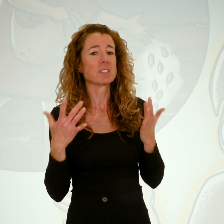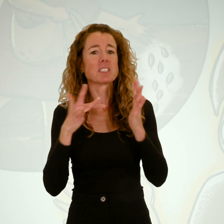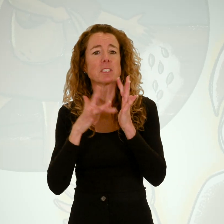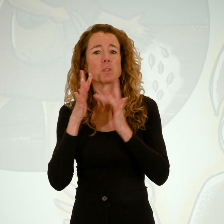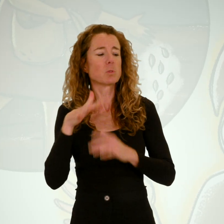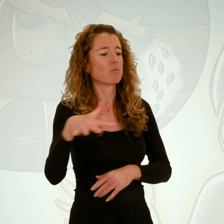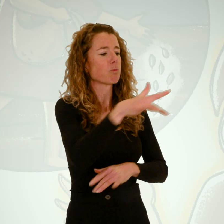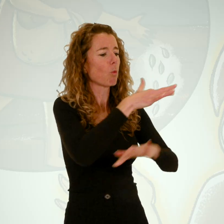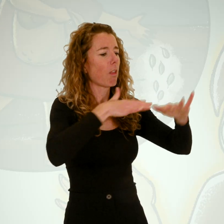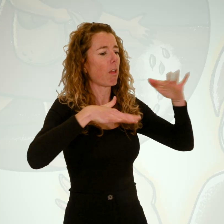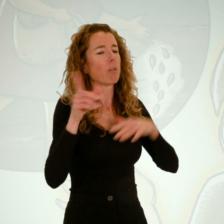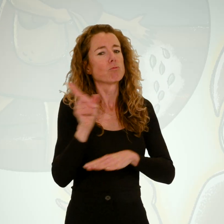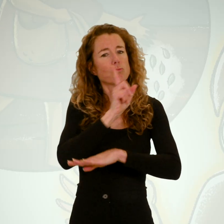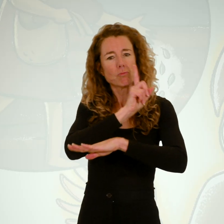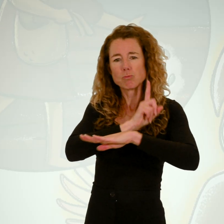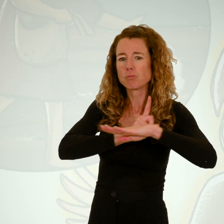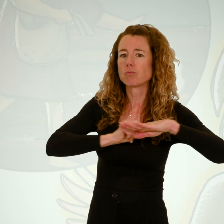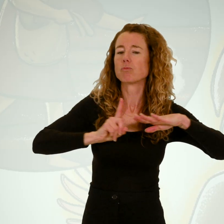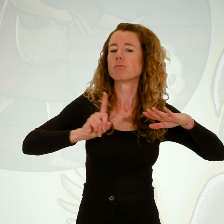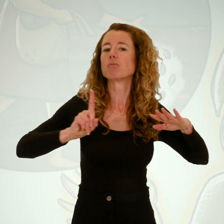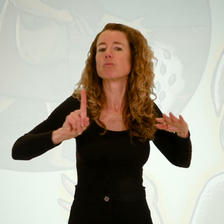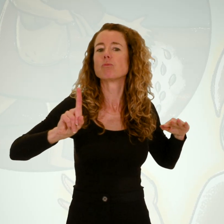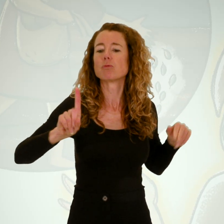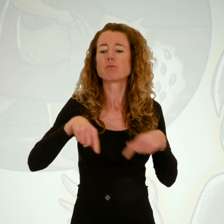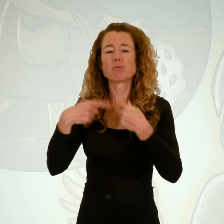Alors Jésus laisse les foules et il s'en va à la maison.